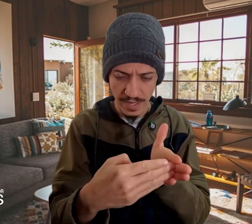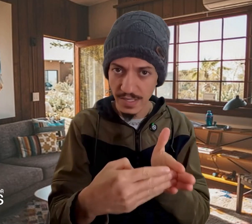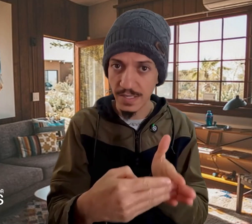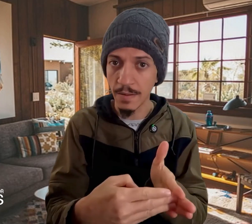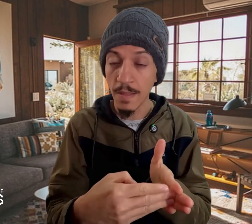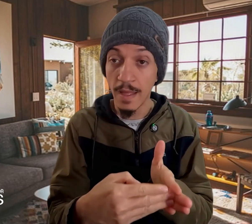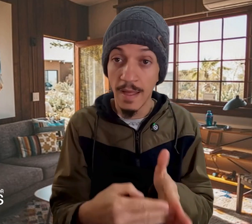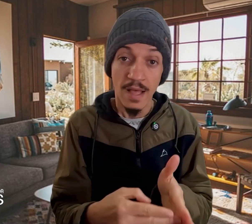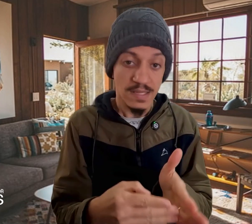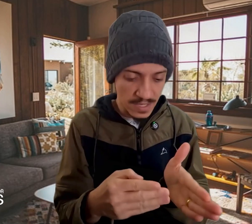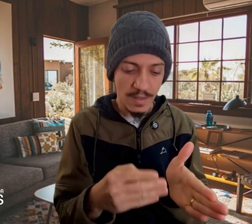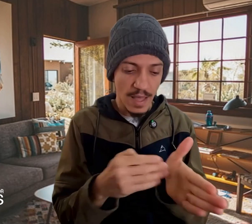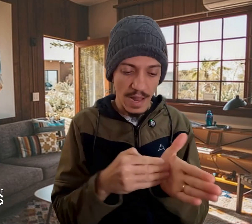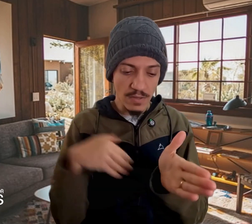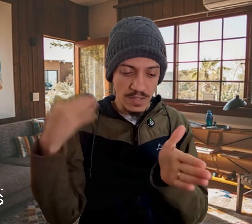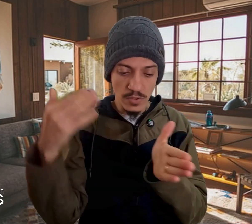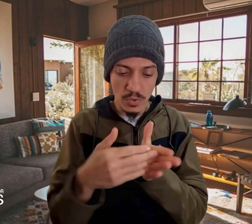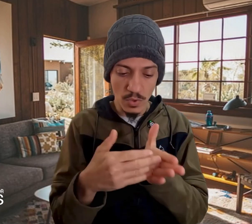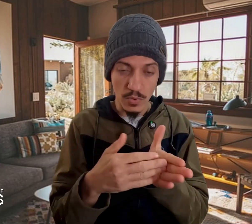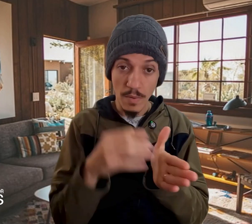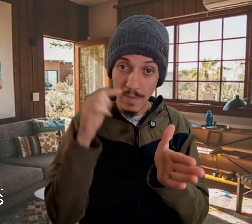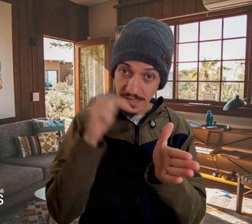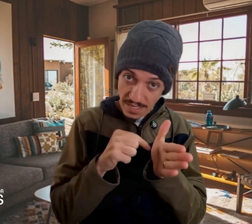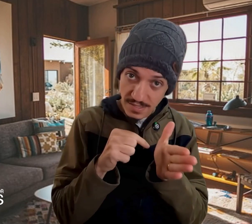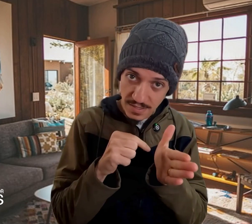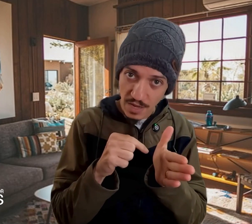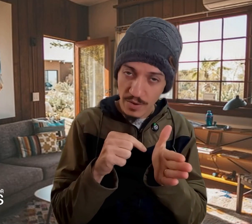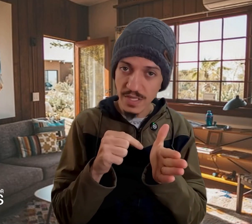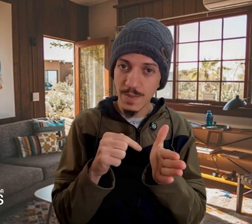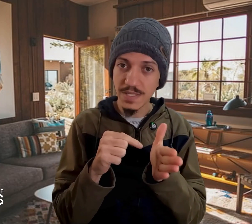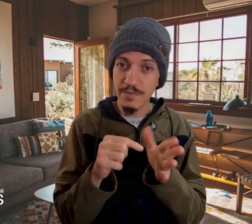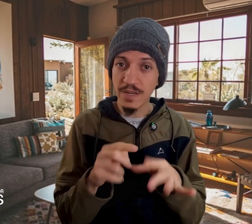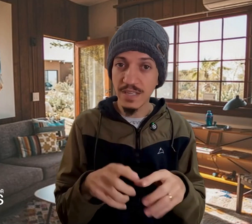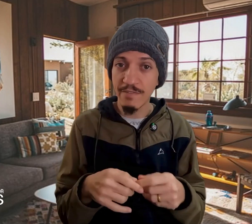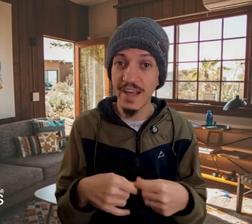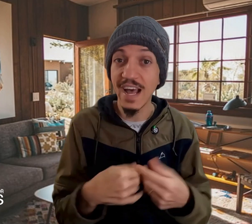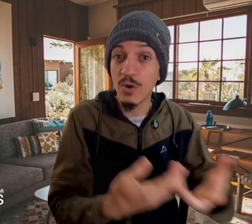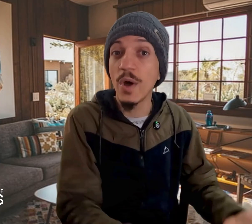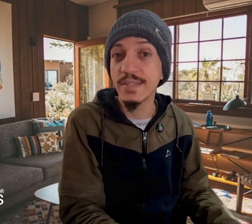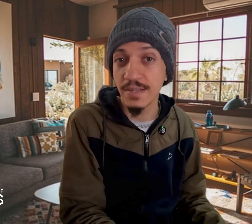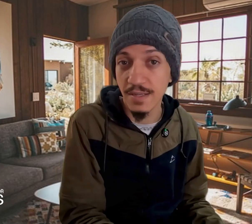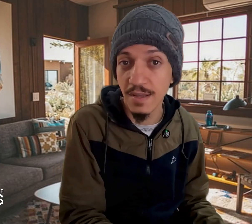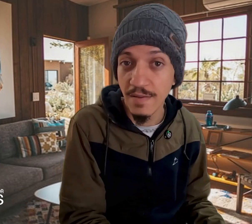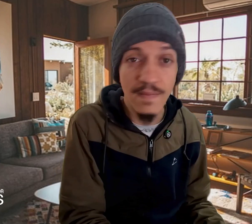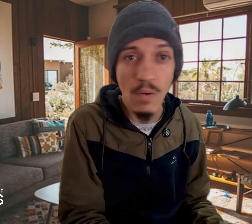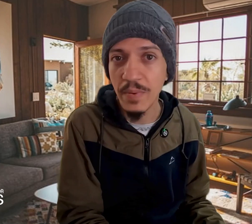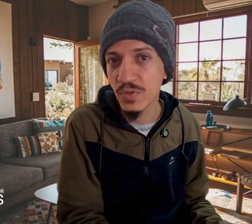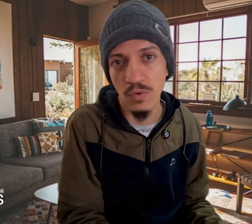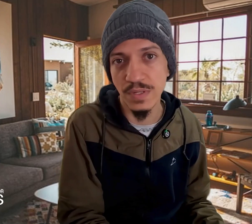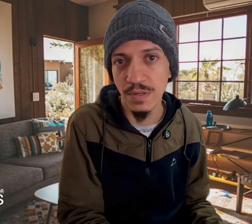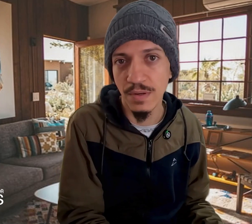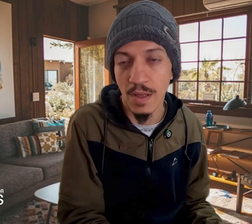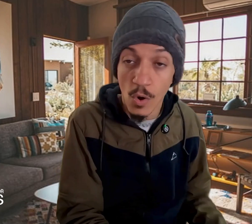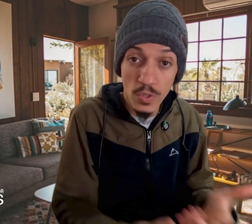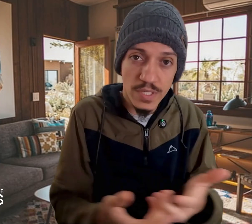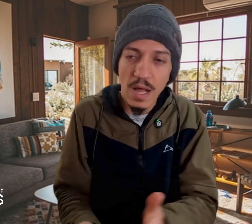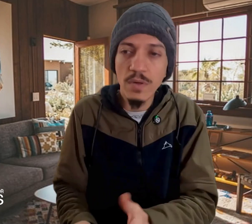assim. Sim, ele é o sinal de todo, mas esse sinal aqui específico ele se refere a coisas, não a pessoas. O sinal que se